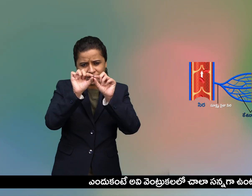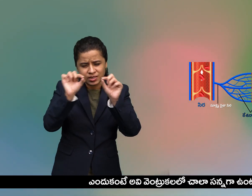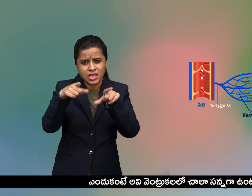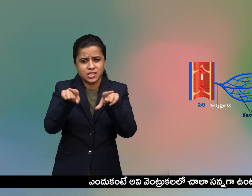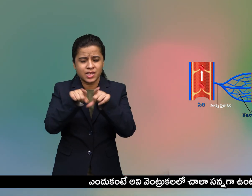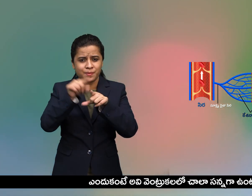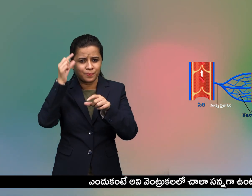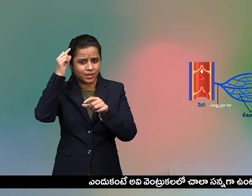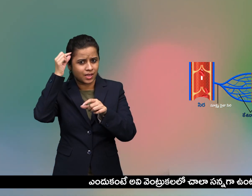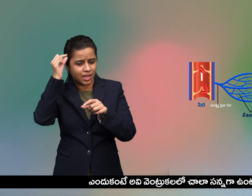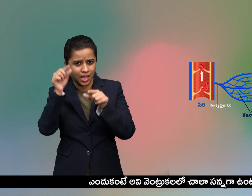సన్నగా ఉంటాయి.